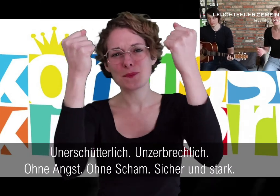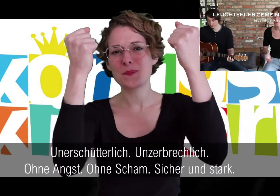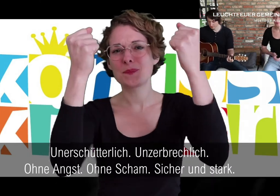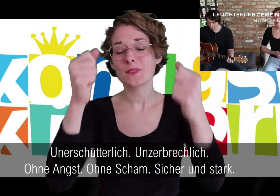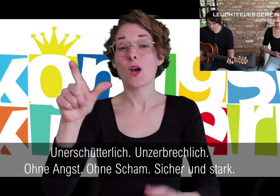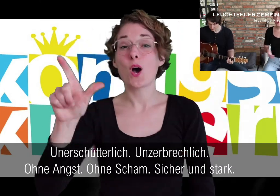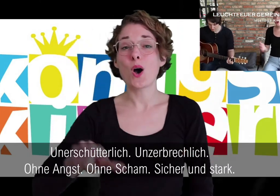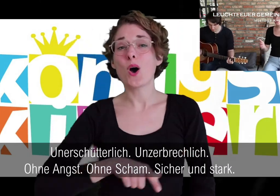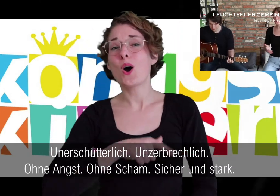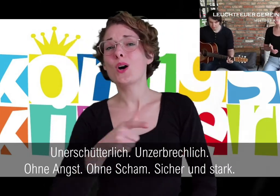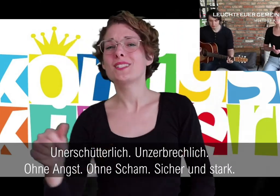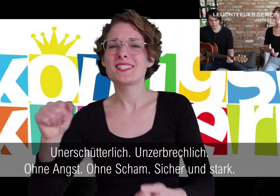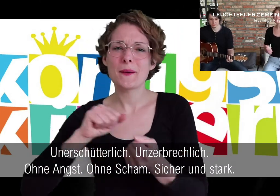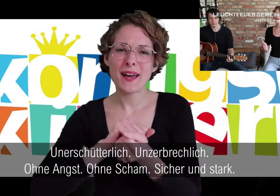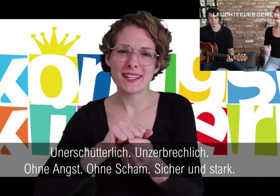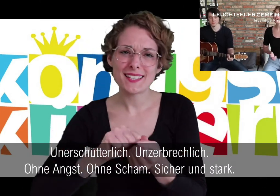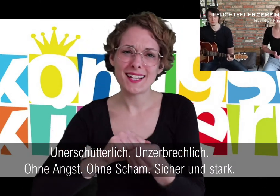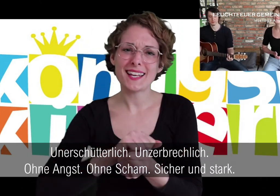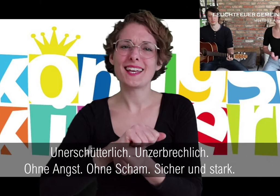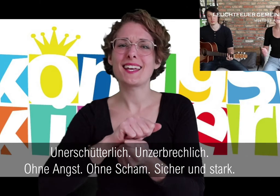Unerschütterlich,